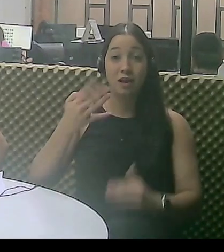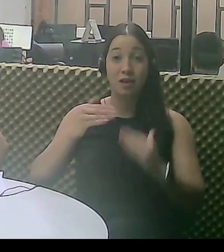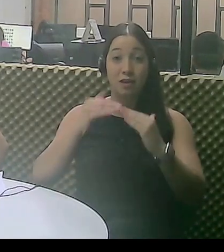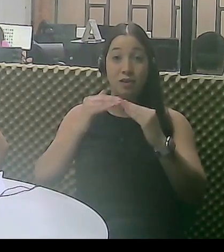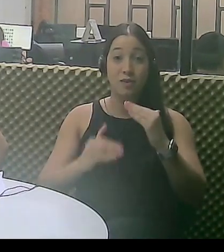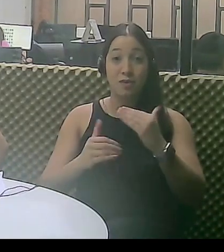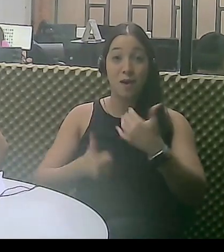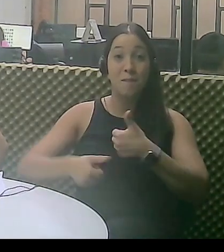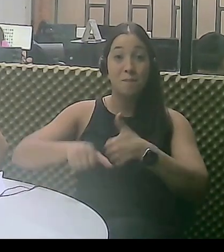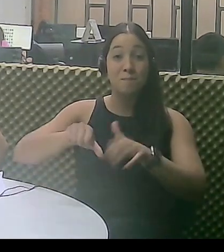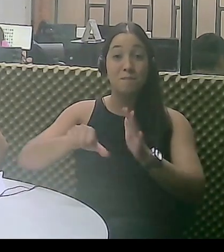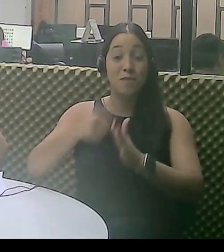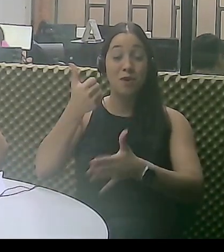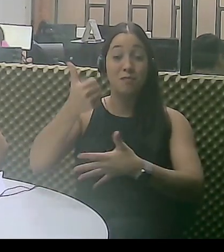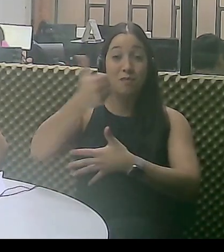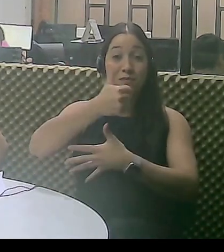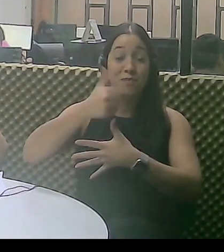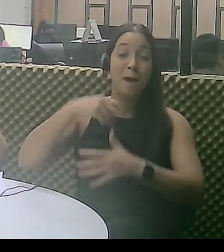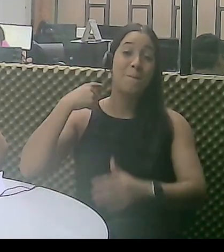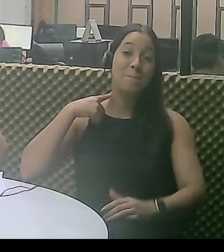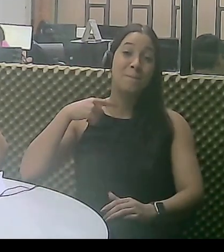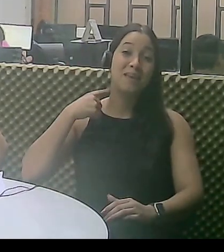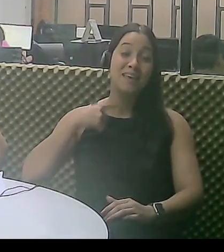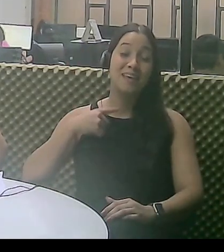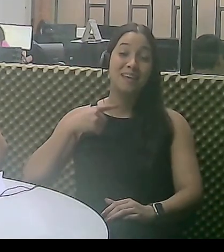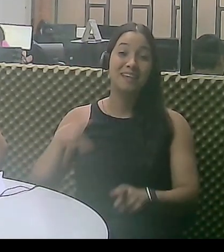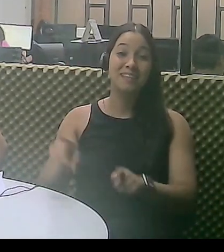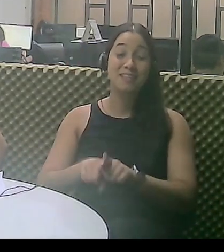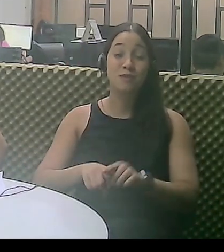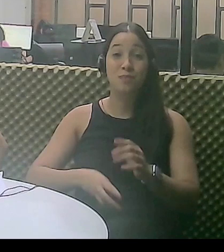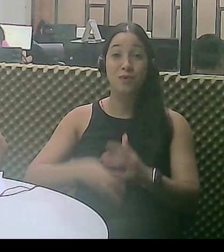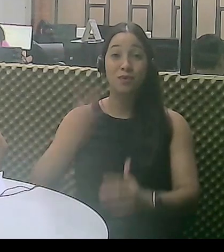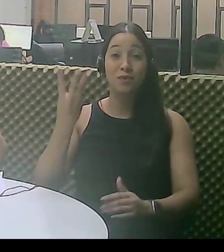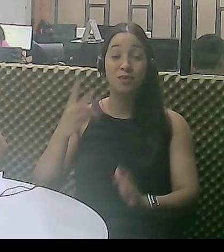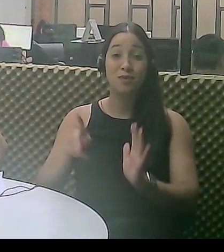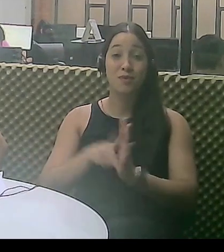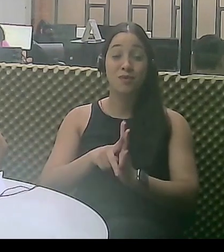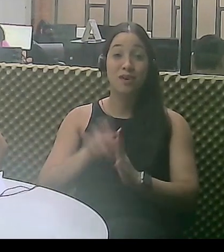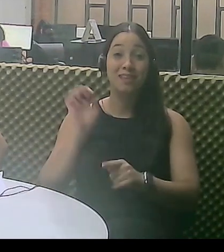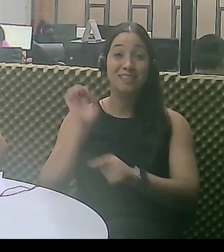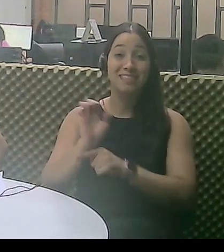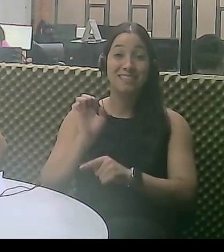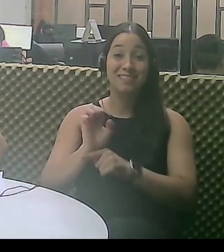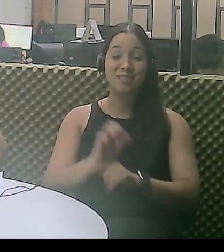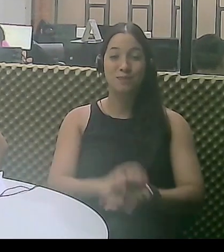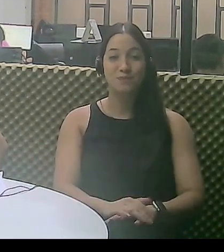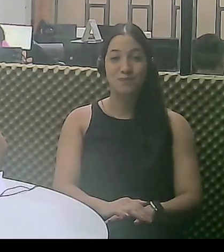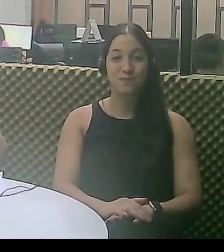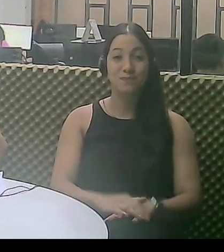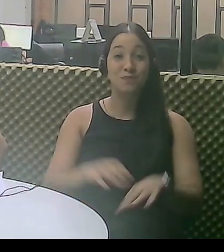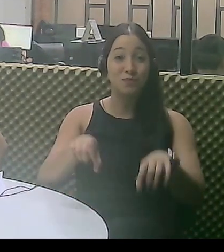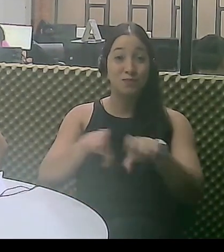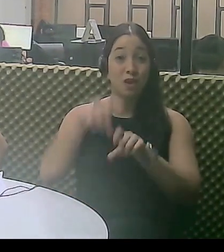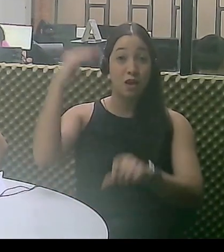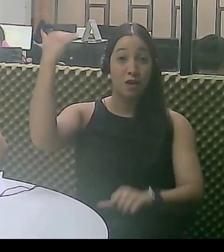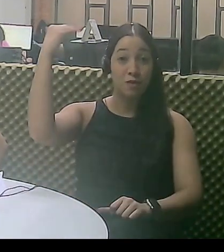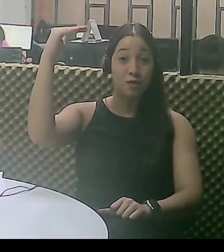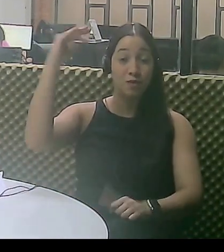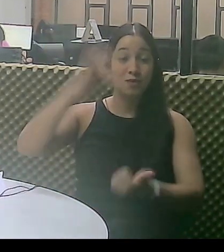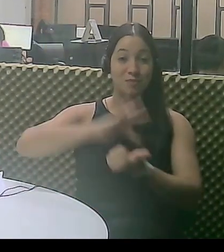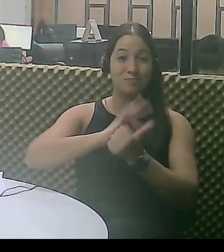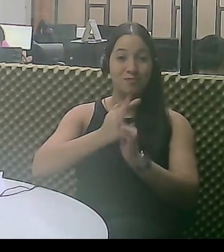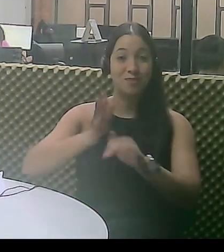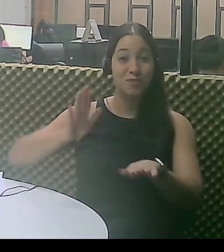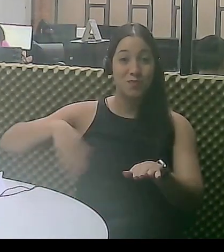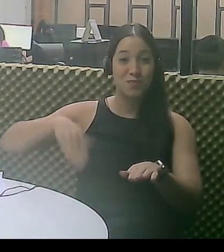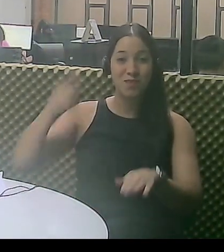com o primeiro lugar no Campeonato Mineiro do Interior e com o terceiro no Campeonato Estadual. No futsal adulto, a Futel Praia